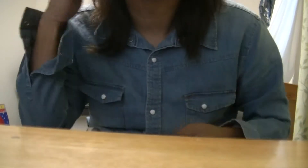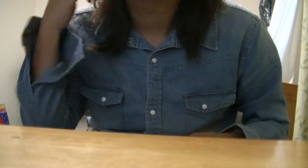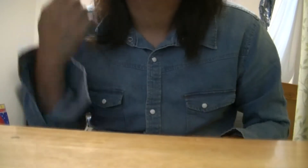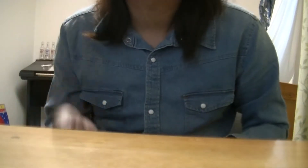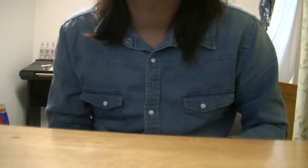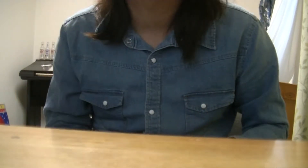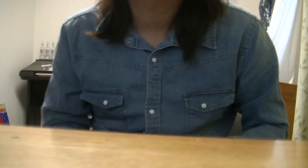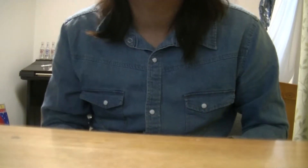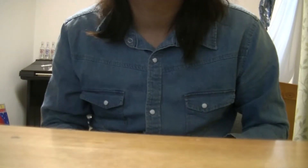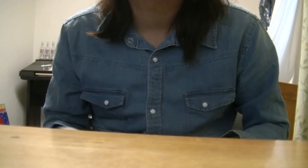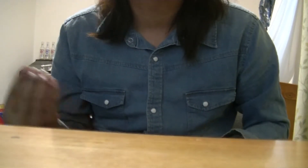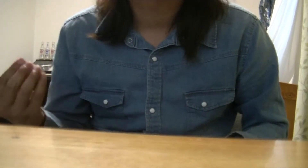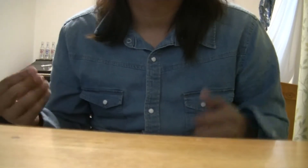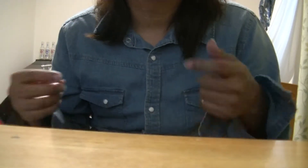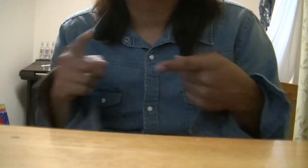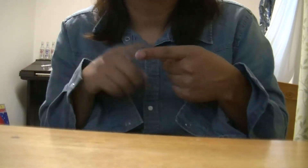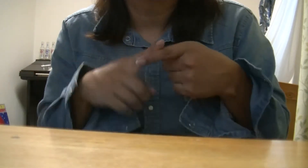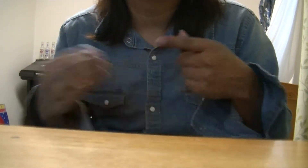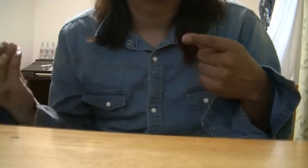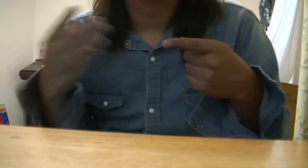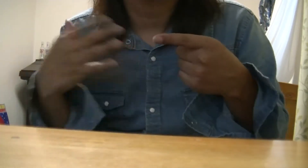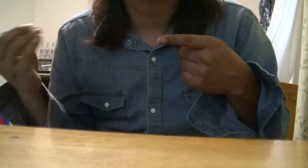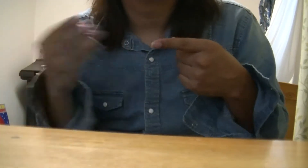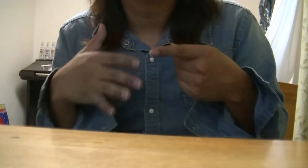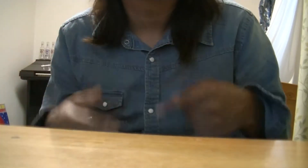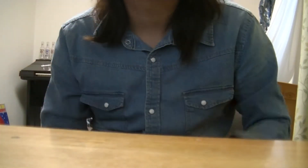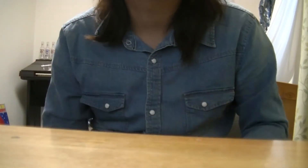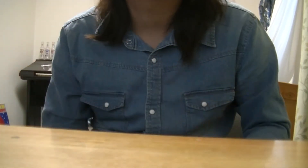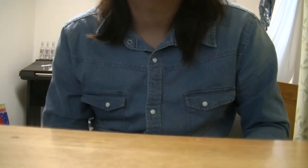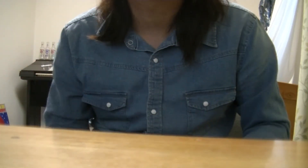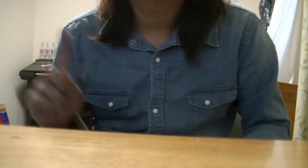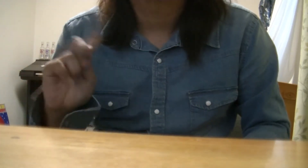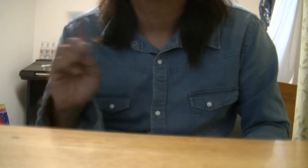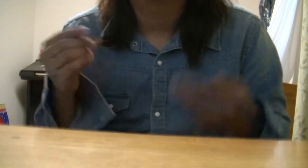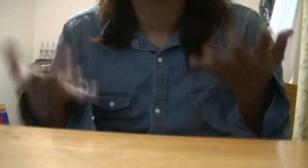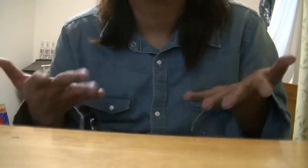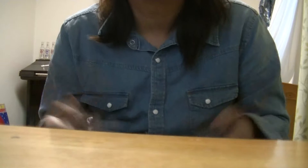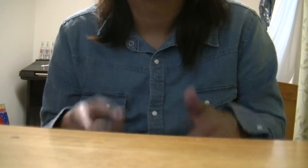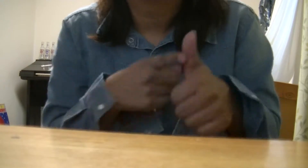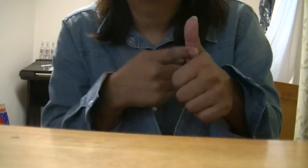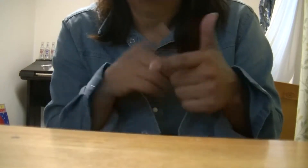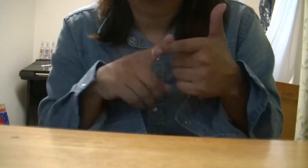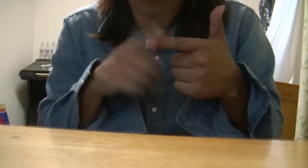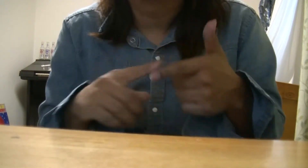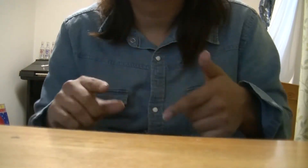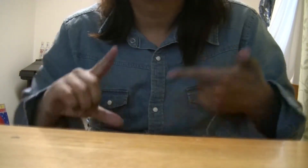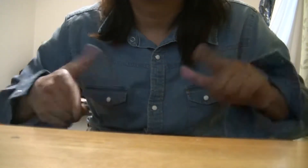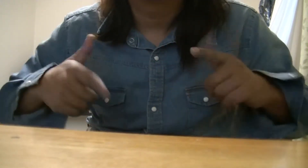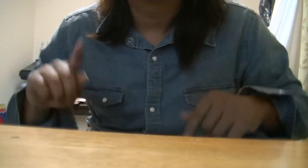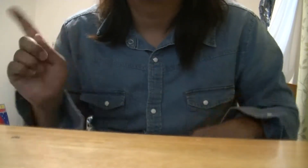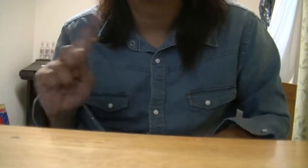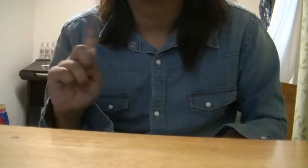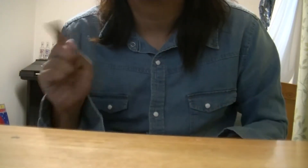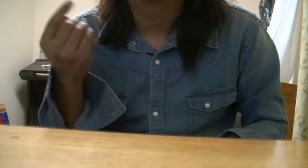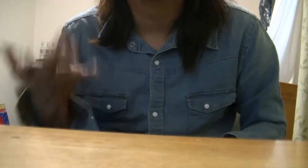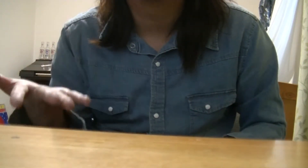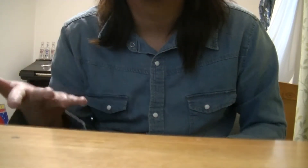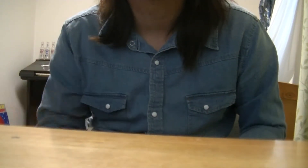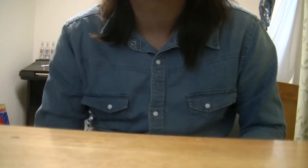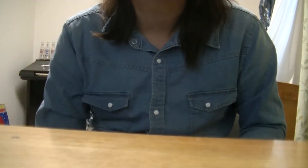そうおっしゃる B さんがいらっしゃいます。さあどうでしょう、この A さんと B さんの人生の実を決めているのは何